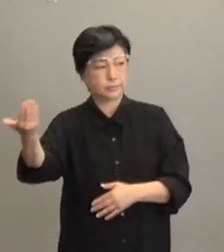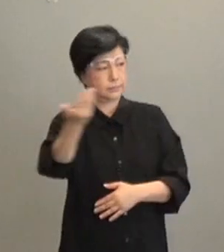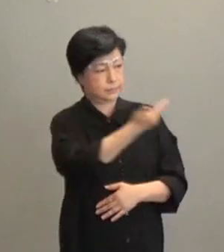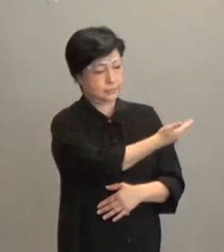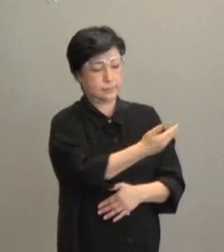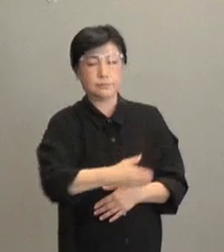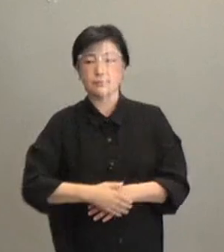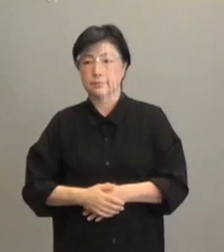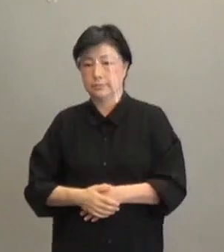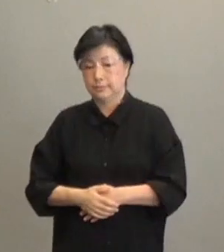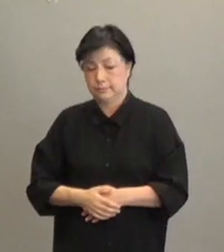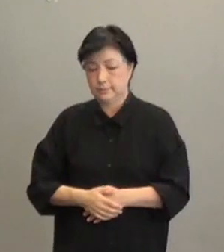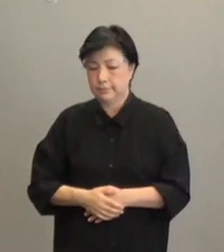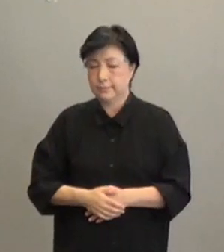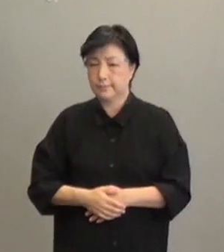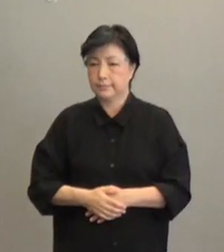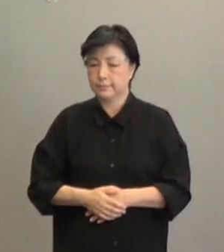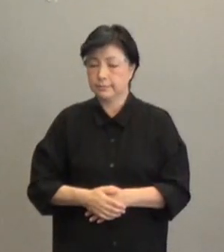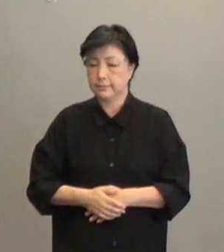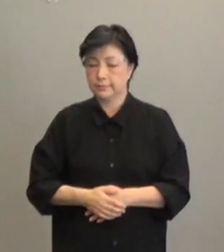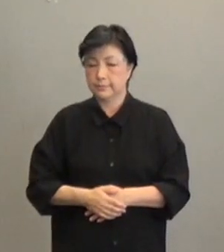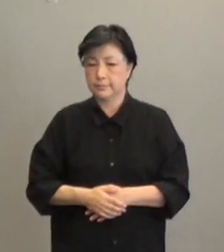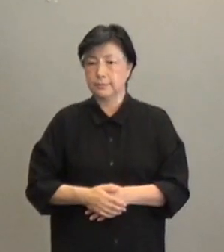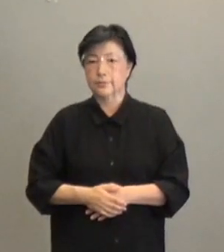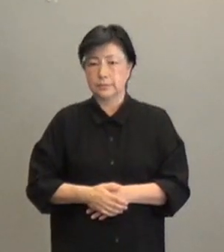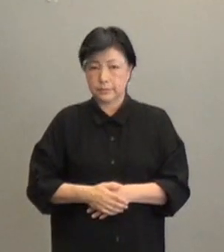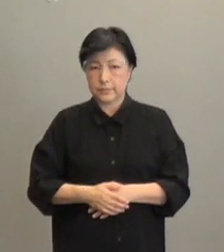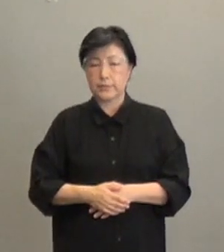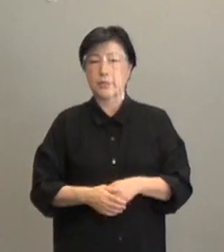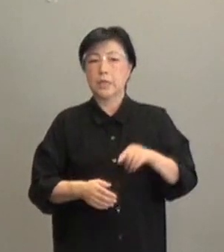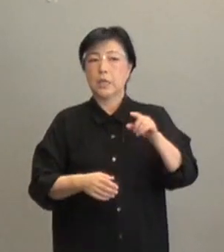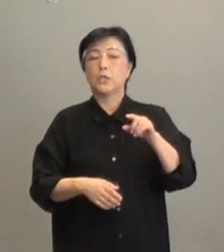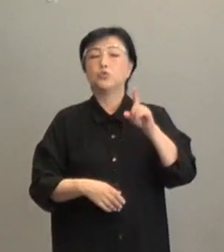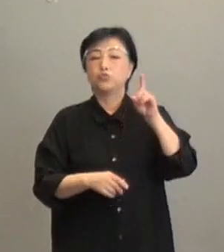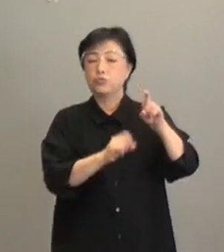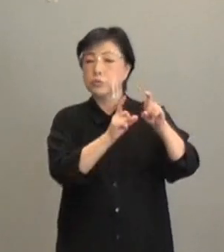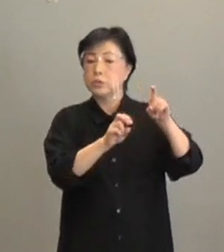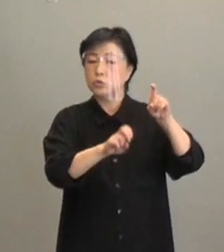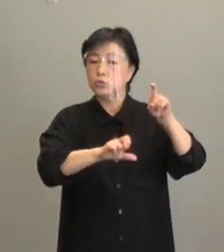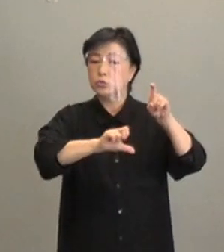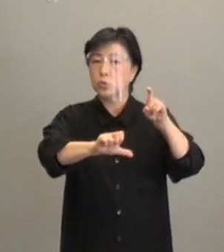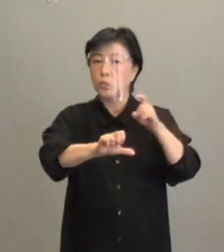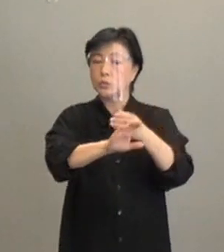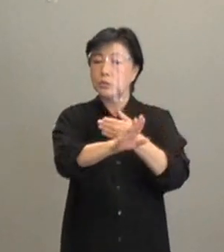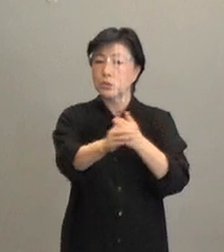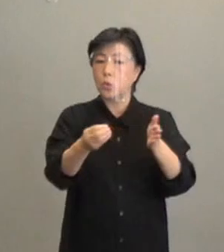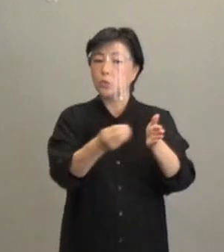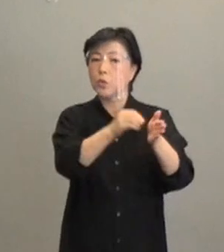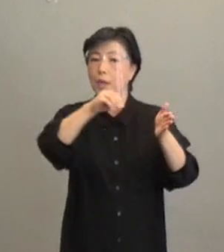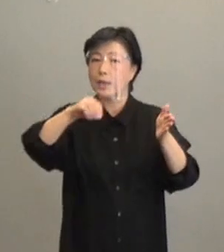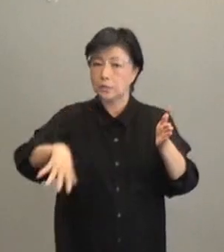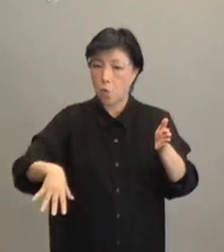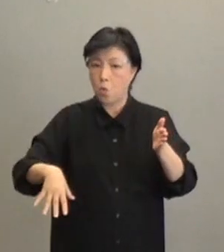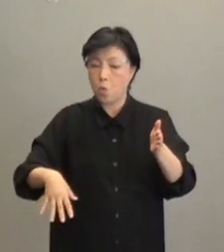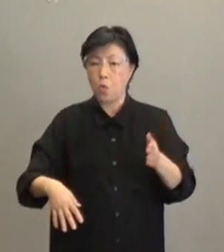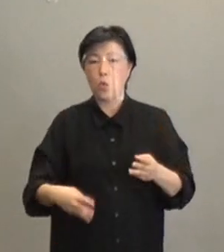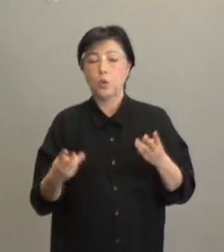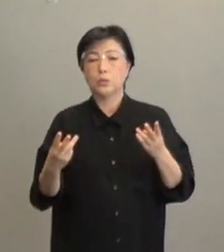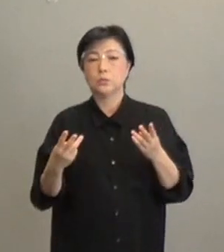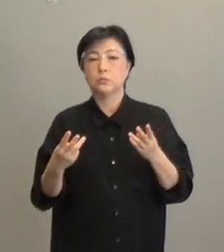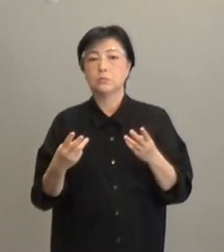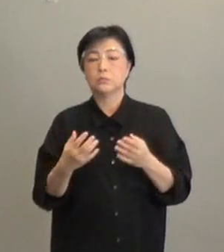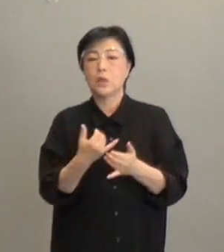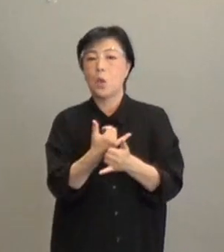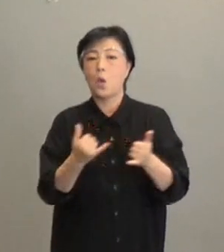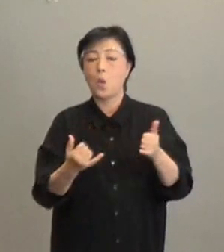NHK の金子です。よろしくお願いします。25日以降の解除の関係で、人数制限のところでちょっと